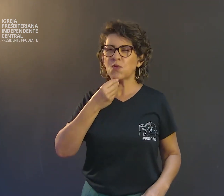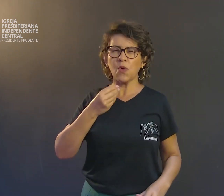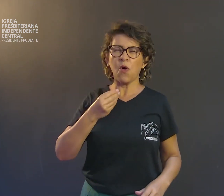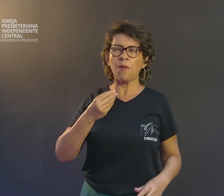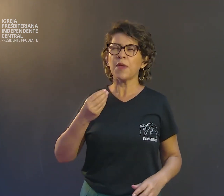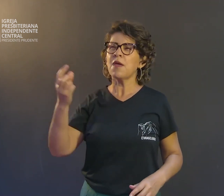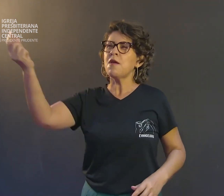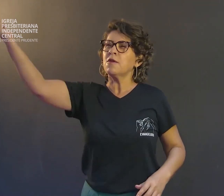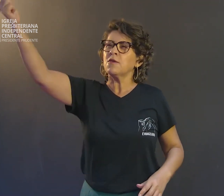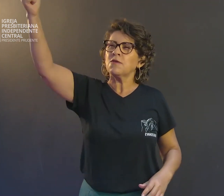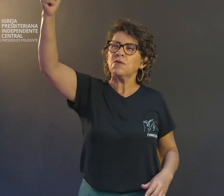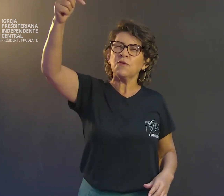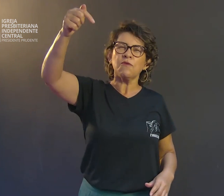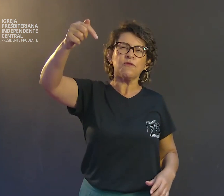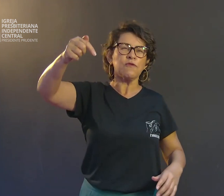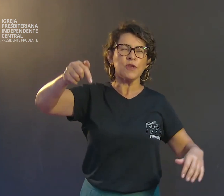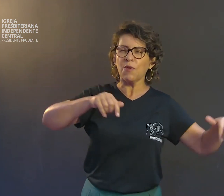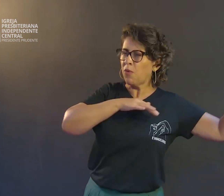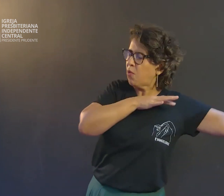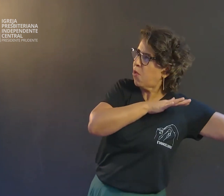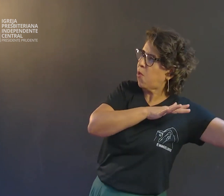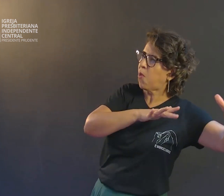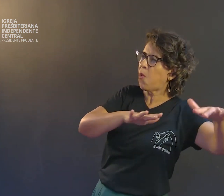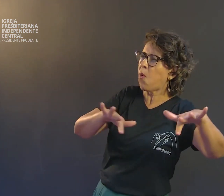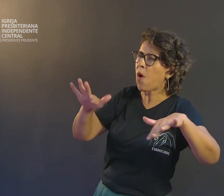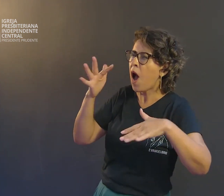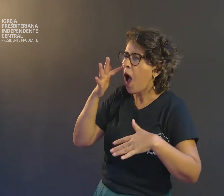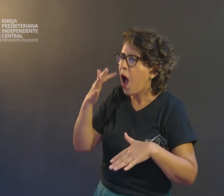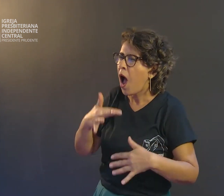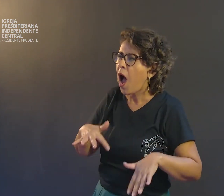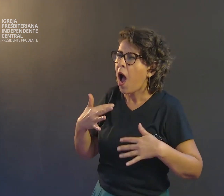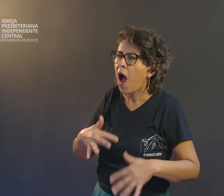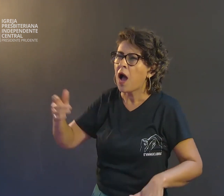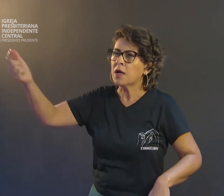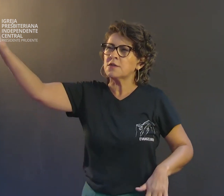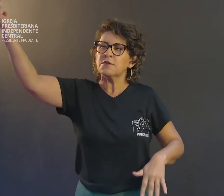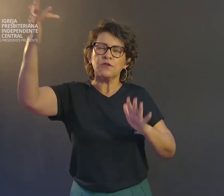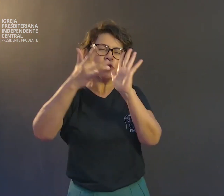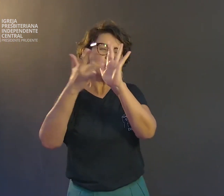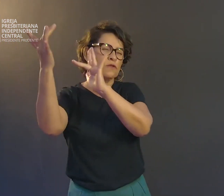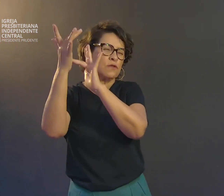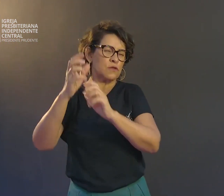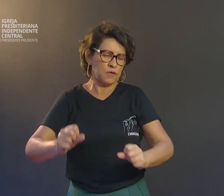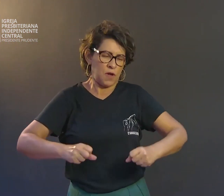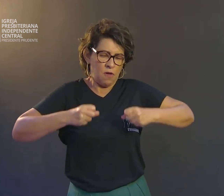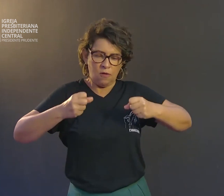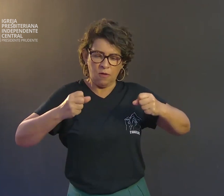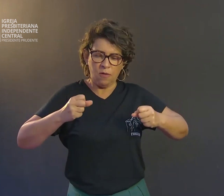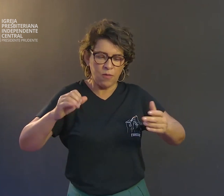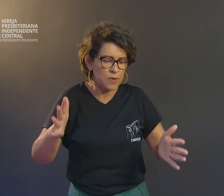vindo nas nuvens do céu com poder e grande glória. E ele enviará os seus anjos com